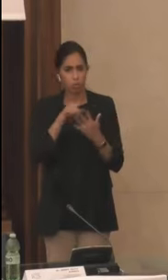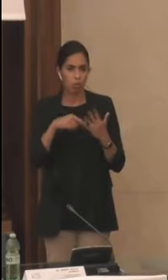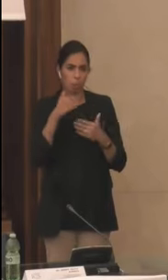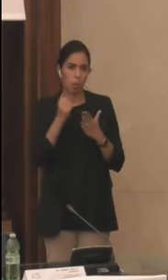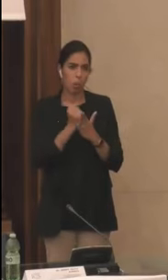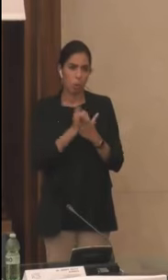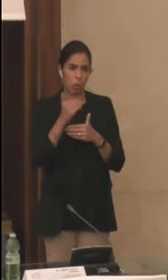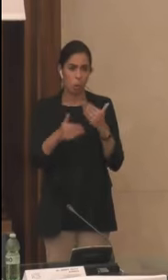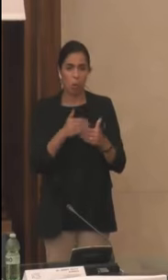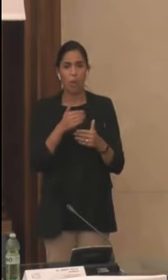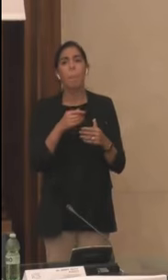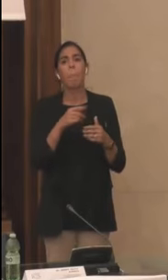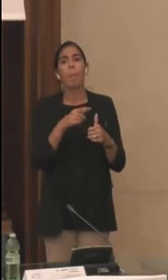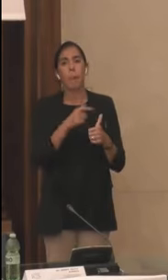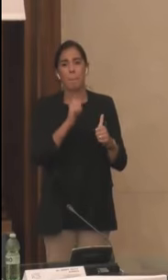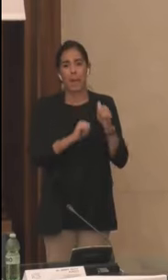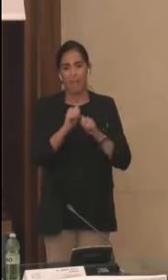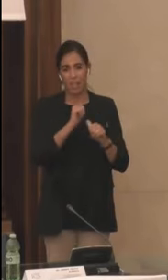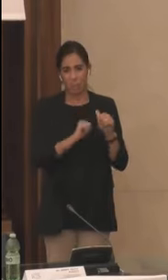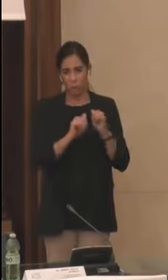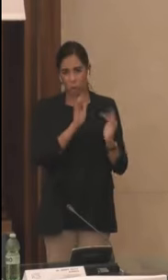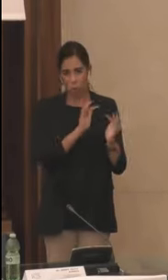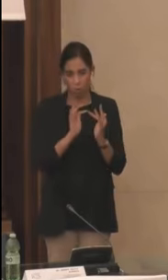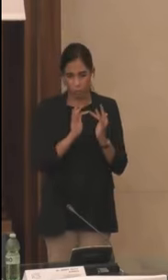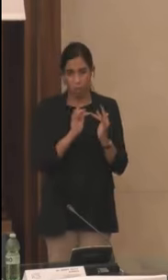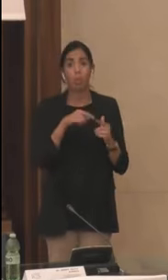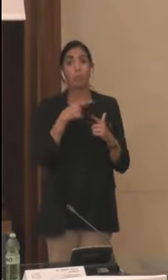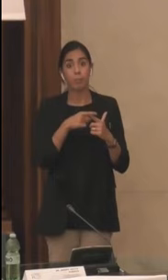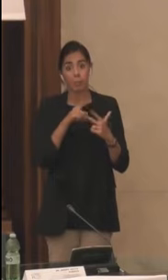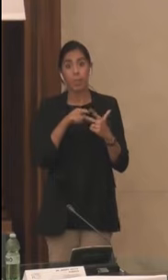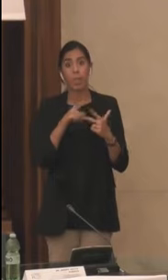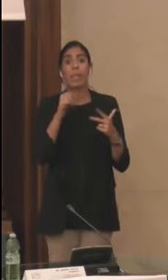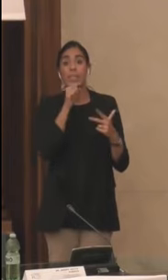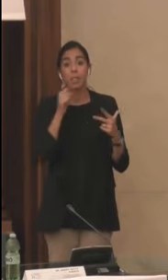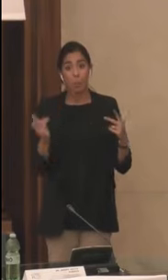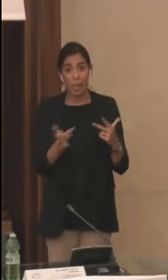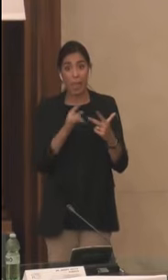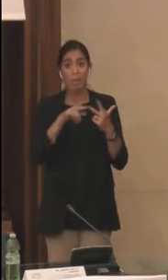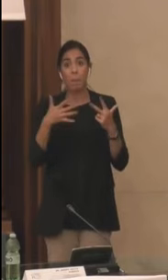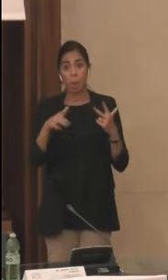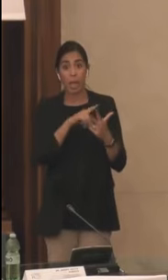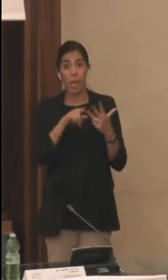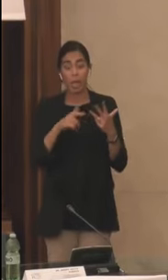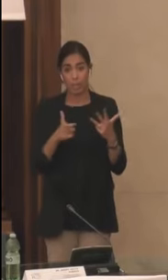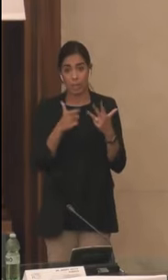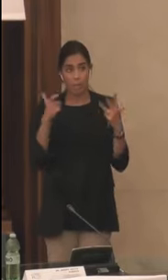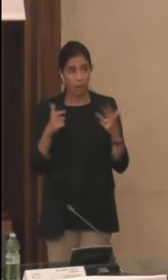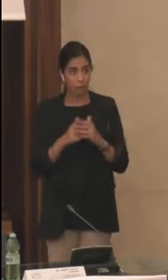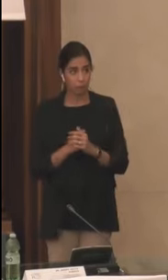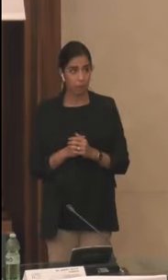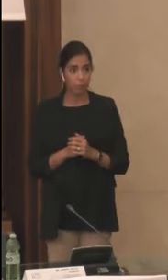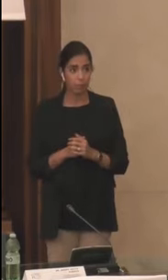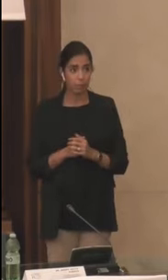leves, moderados y con síntomas severos, que viene a ser ¿verdad? Entonces, al ser de 6 miligramos, es directo. Si